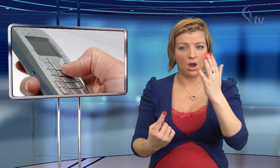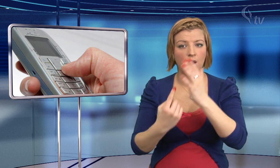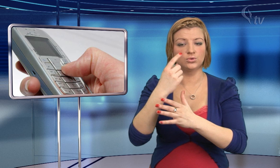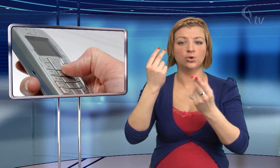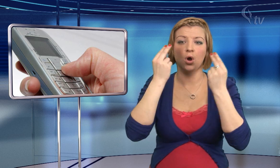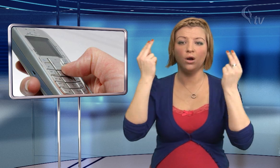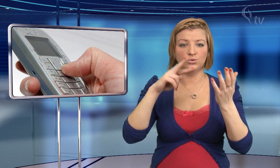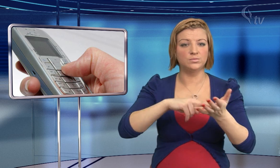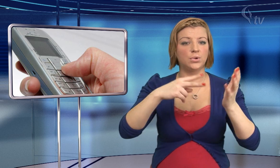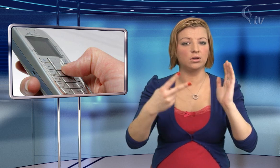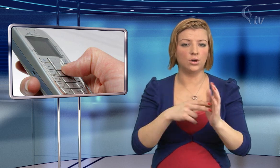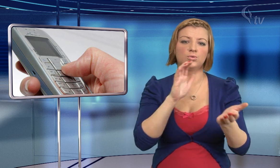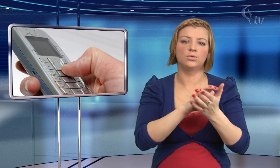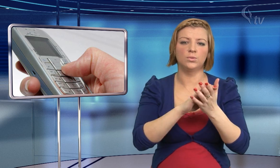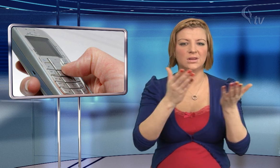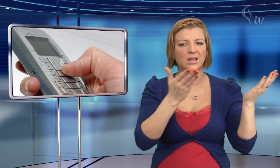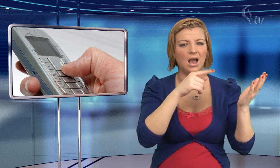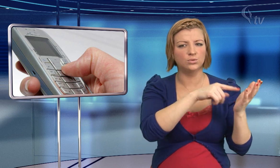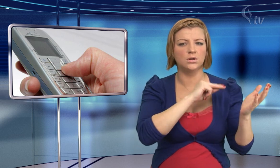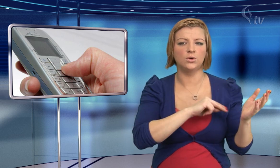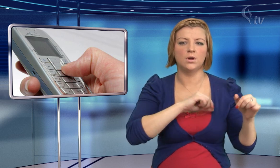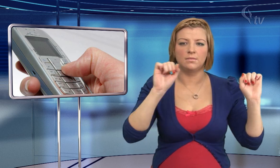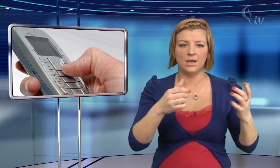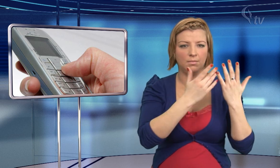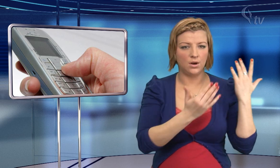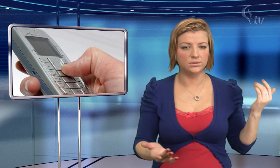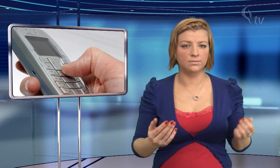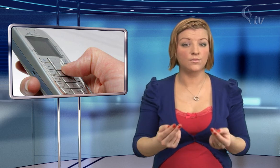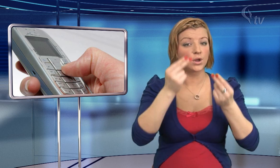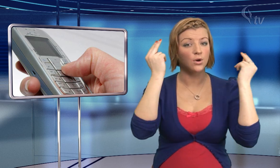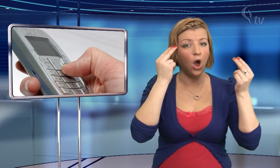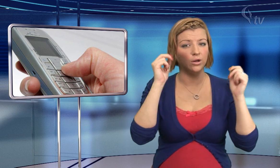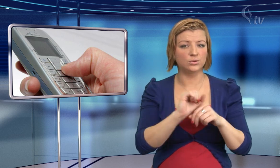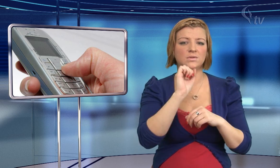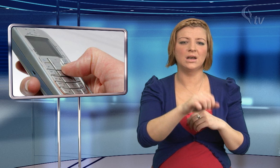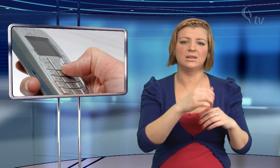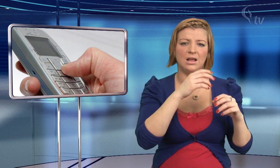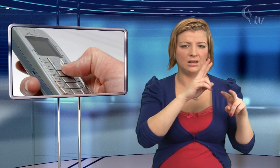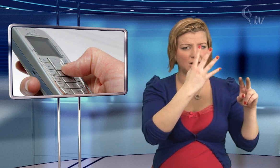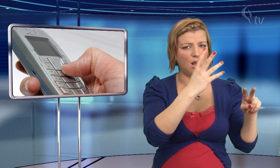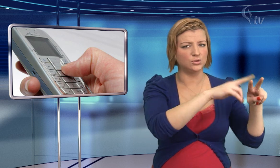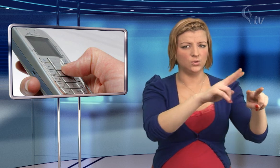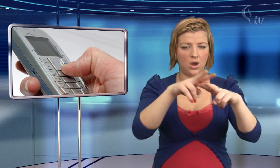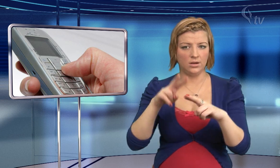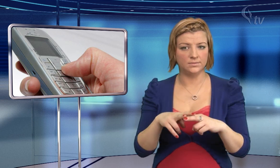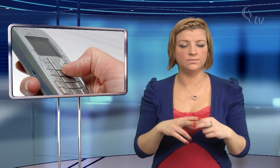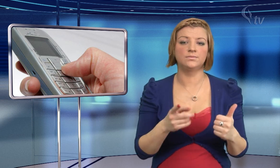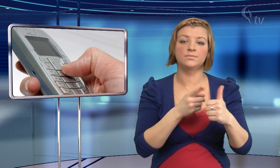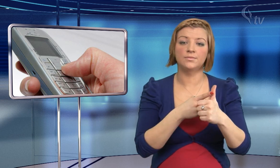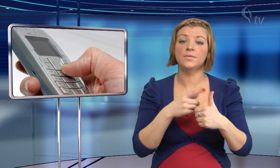koostöös häirekeskusega alustanud koolitusprojekti, millega tutvustatakse teenuse kasutamise võimalusi. Koolitusi viidi